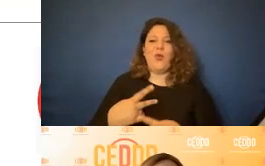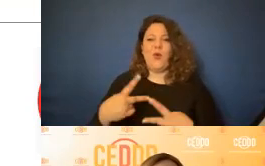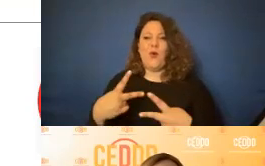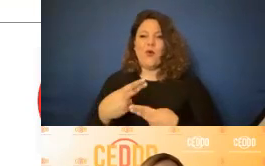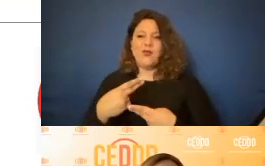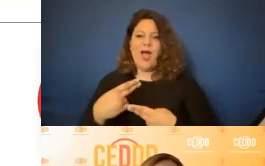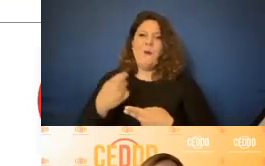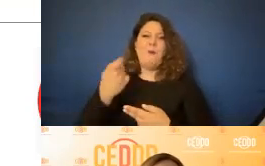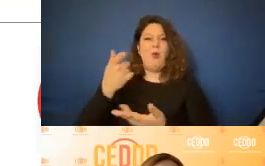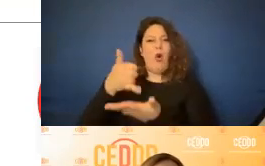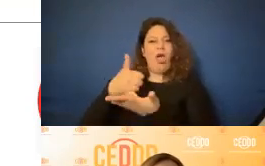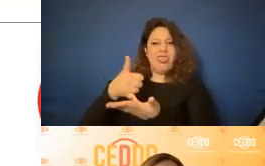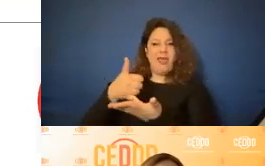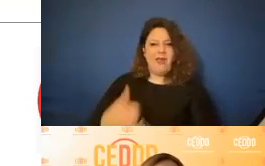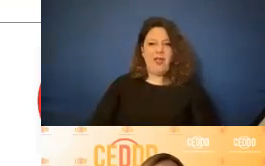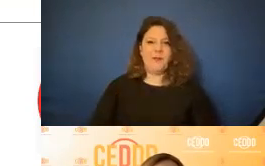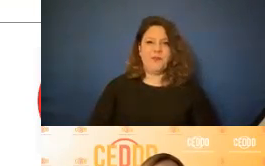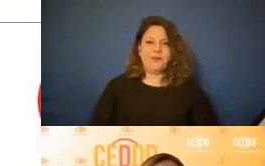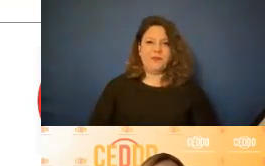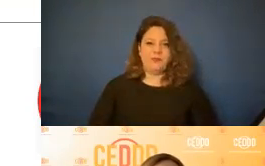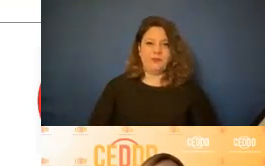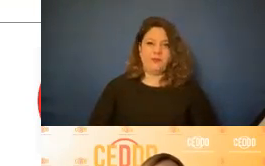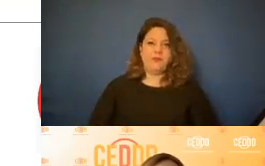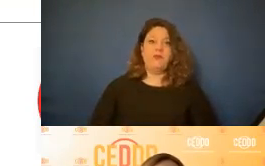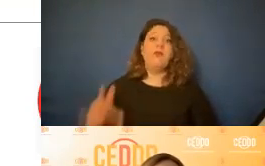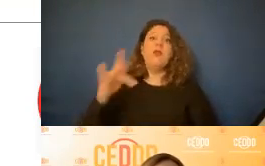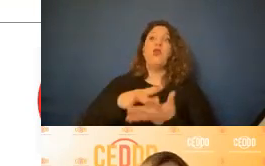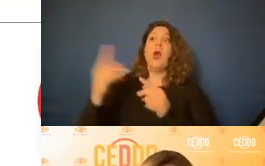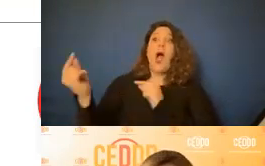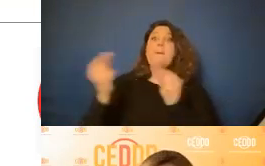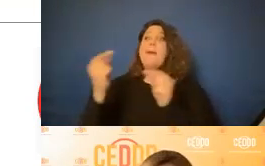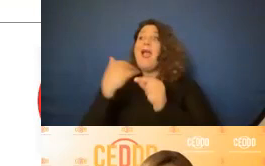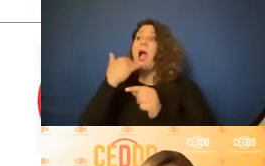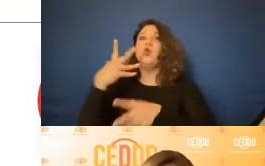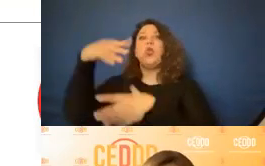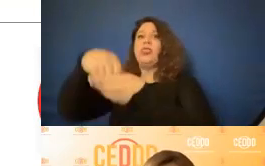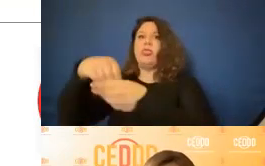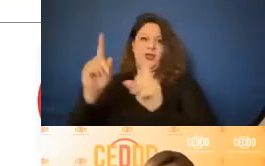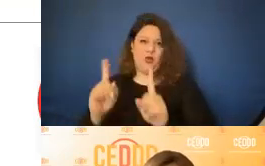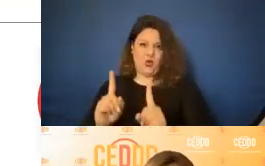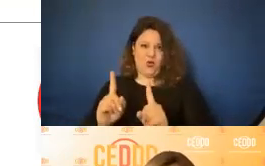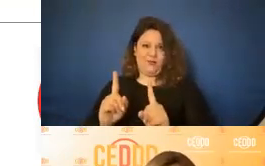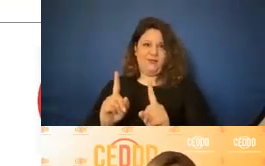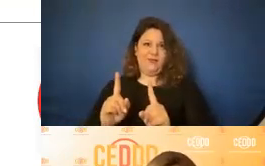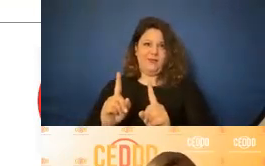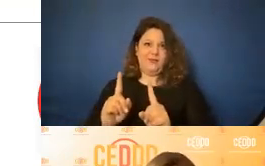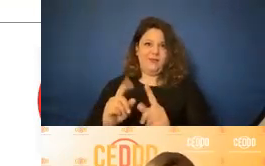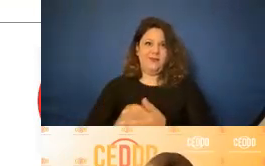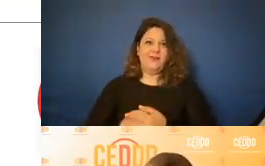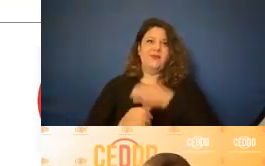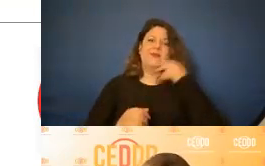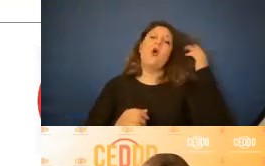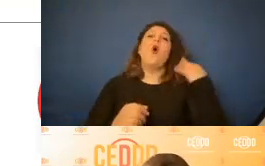poco débil, ¿no? Cuando hay una pelea no te metas, solo la persona acosada necesita ayuda. Esto